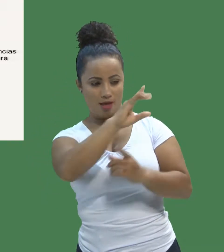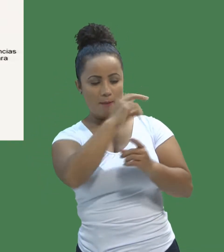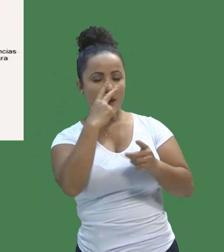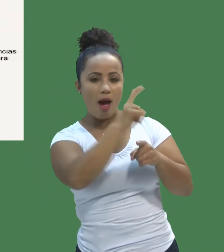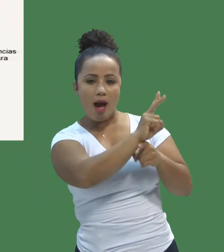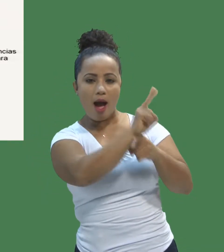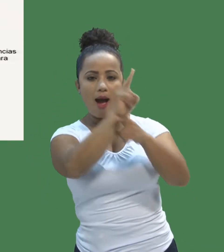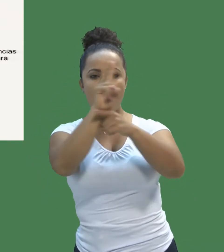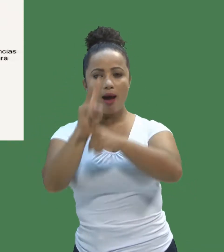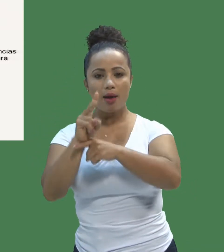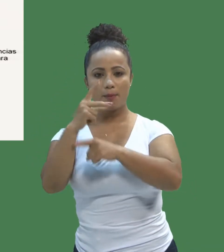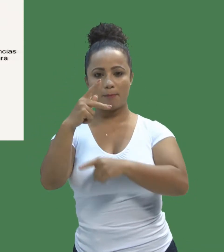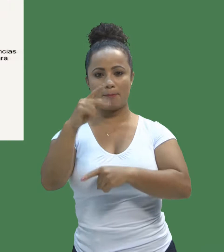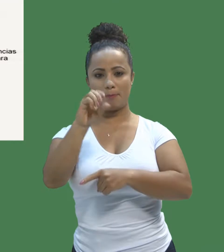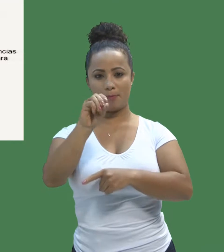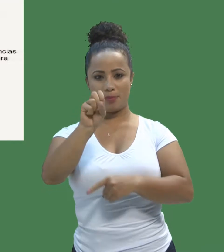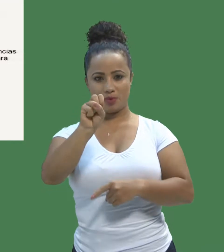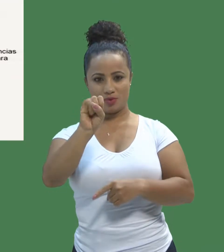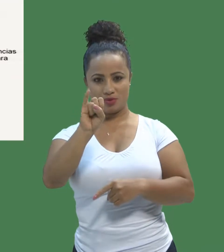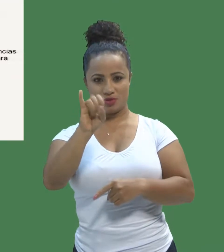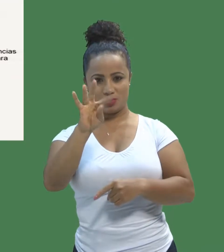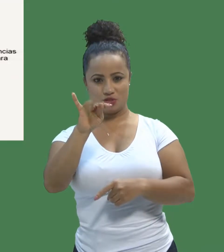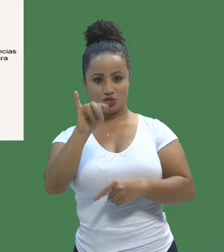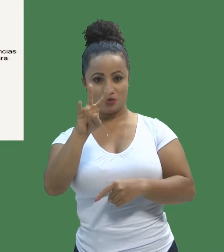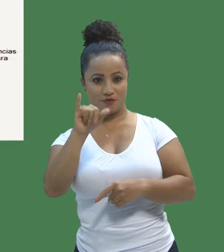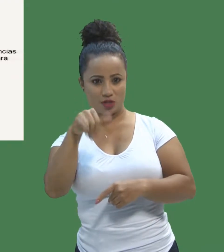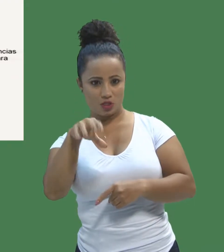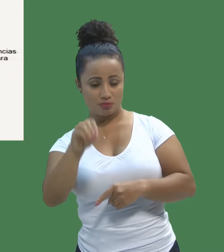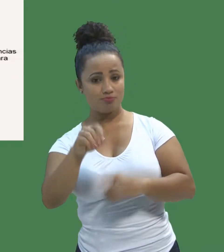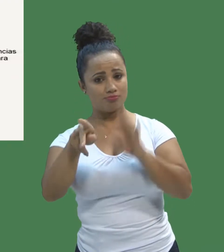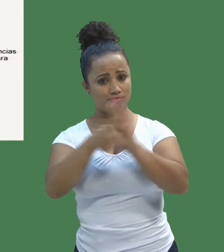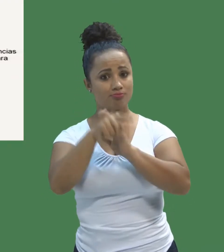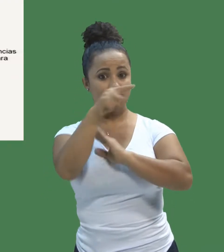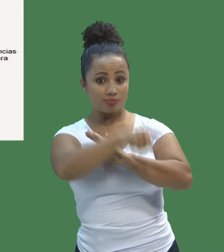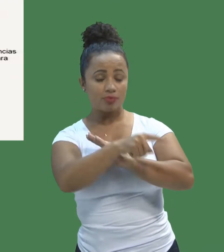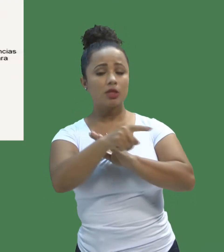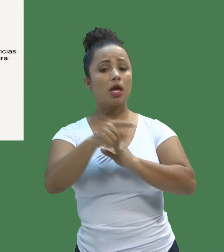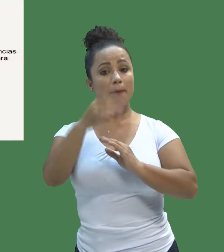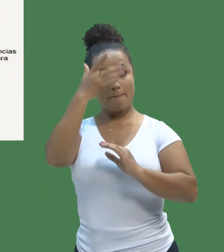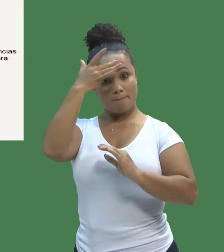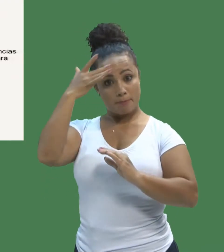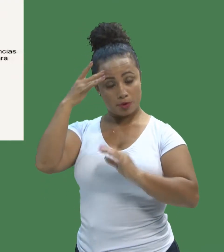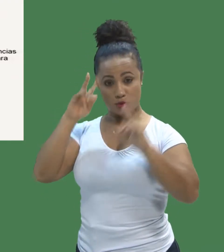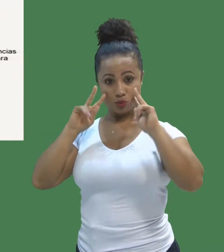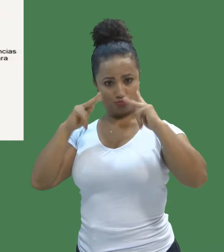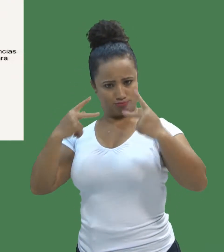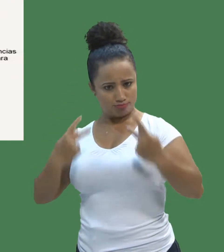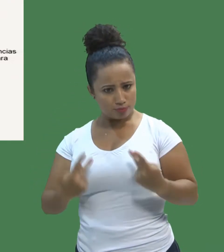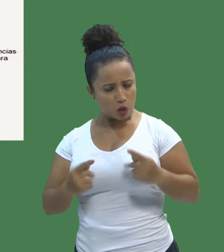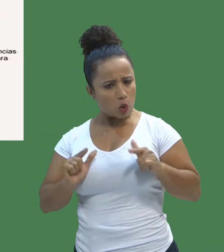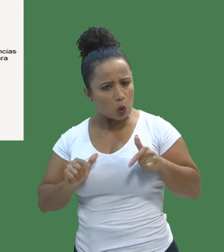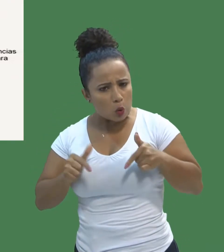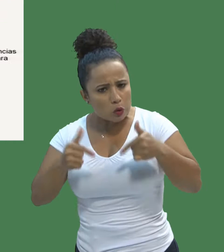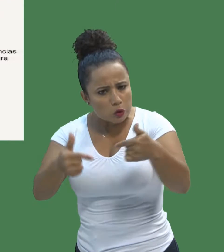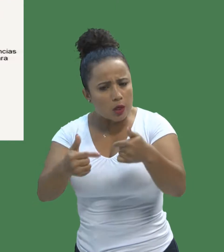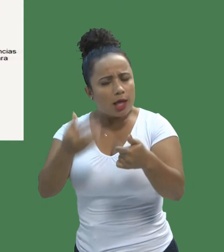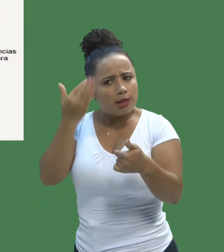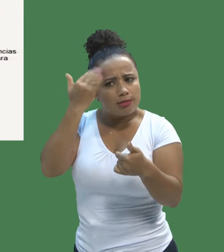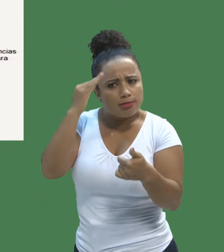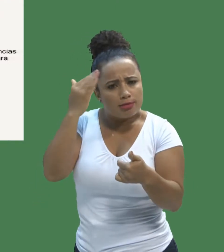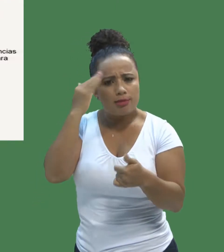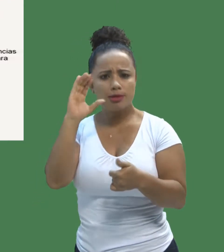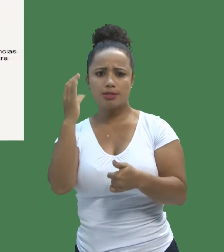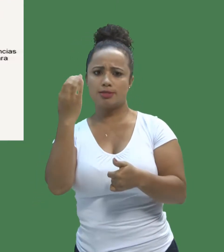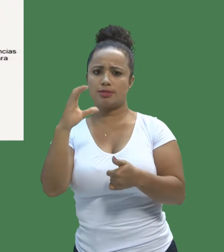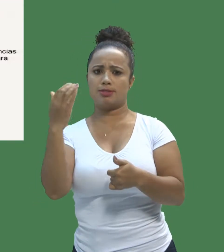humanidade passou a buscar respostas científicas para todas as coisas. A realidade passou